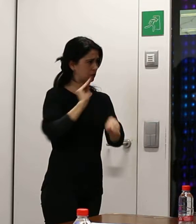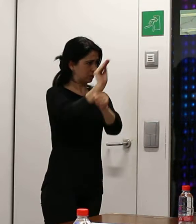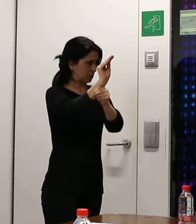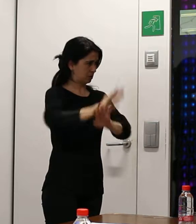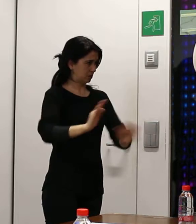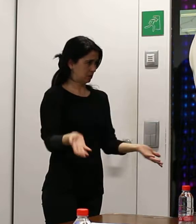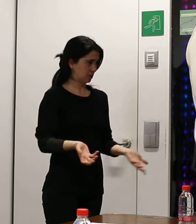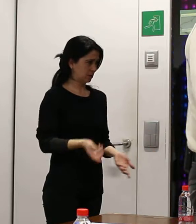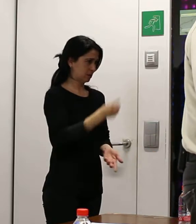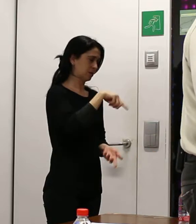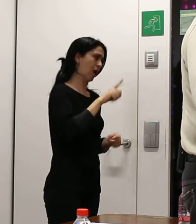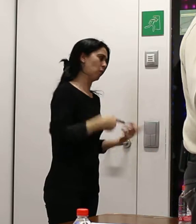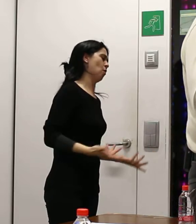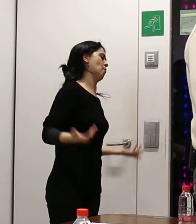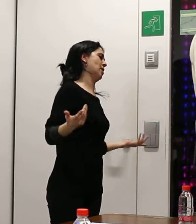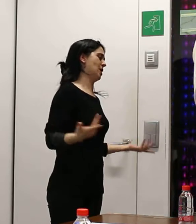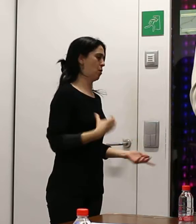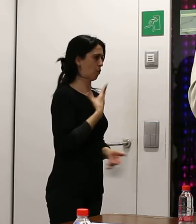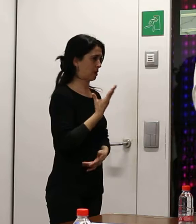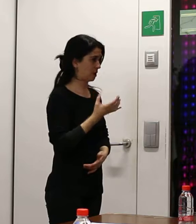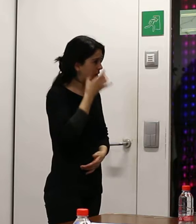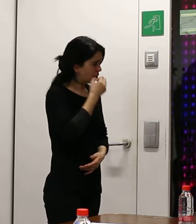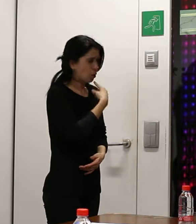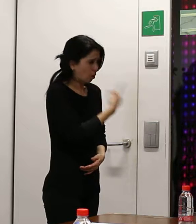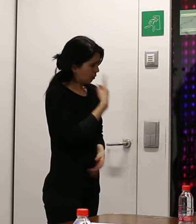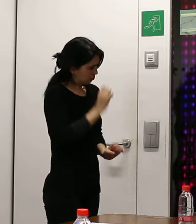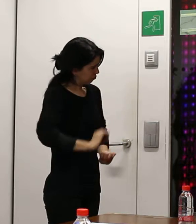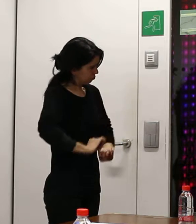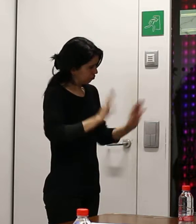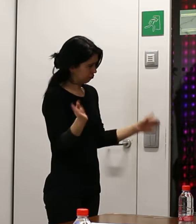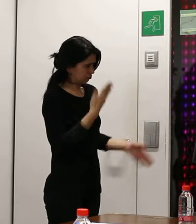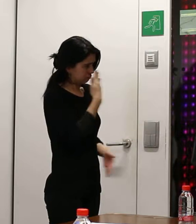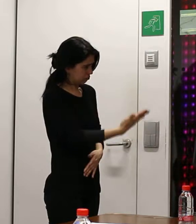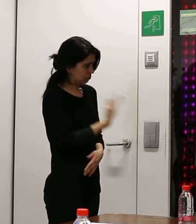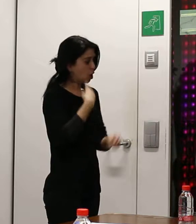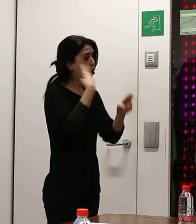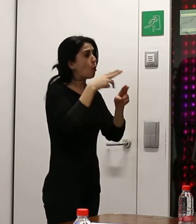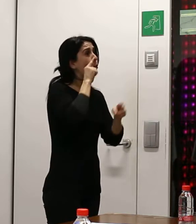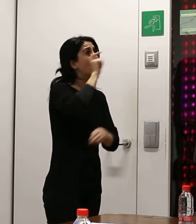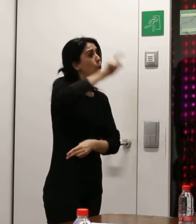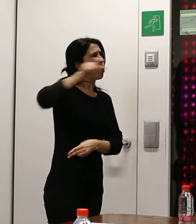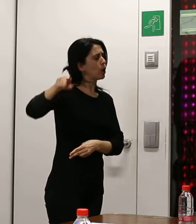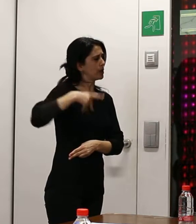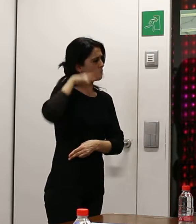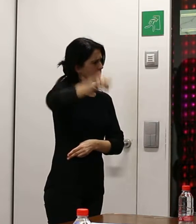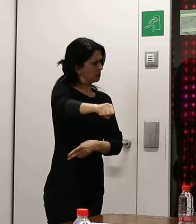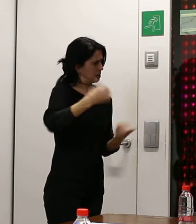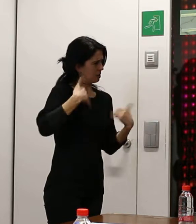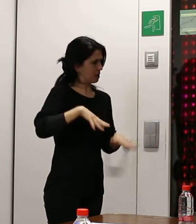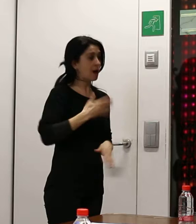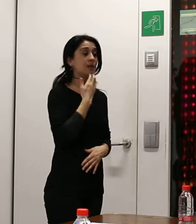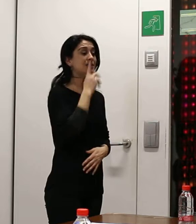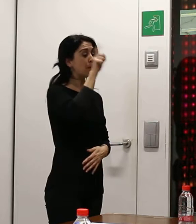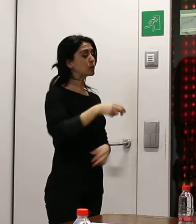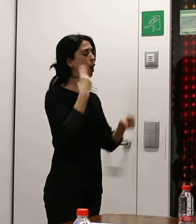Alguno me ha dicho, hombre, qué barbaridad. Digo bien lo que digo. A los políticos. Cuando una persona es política, es